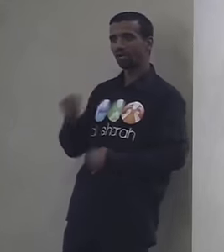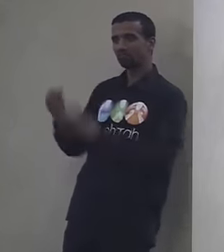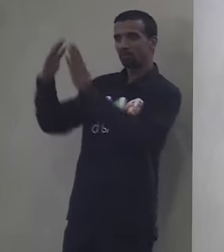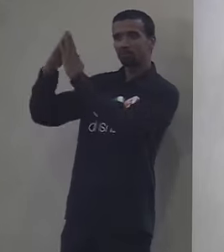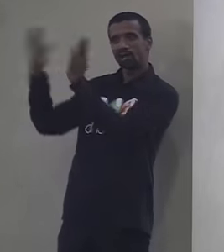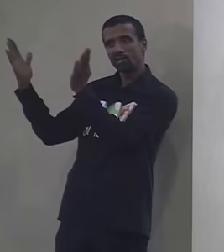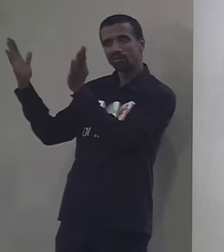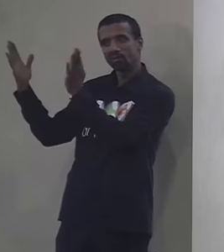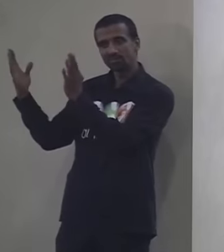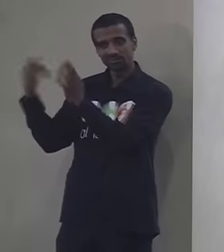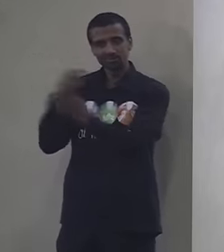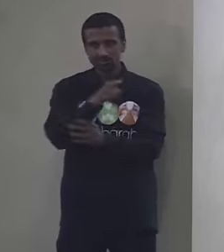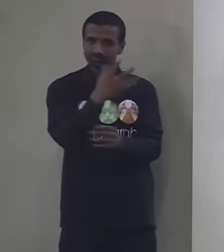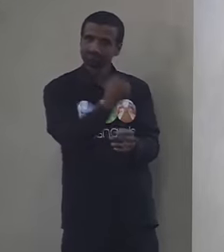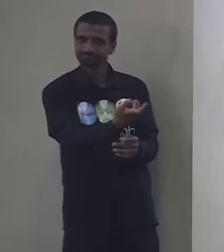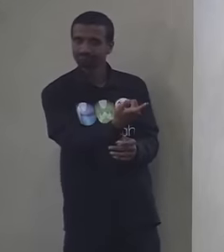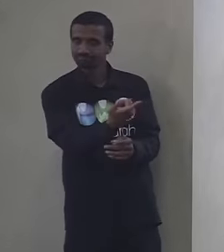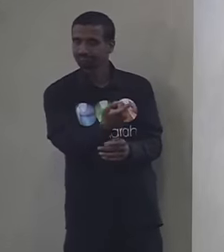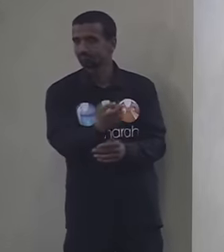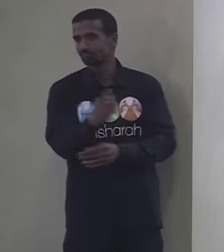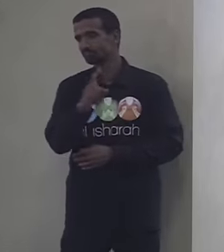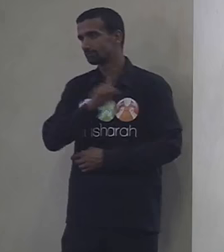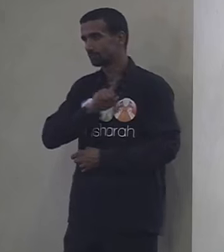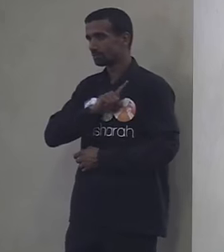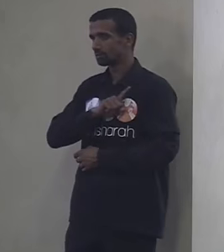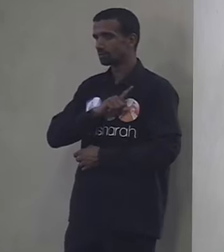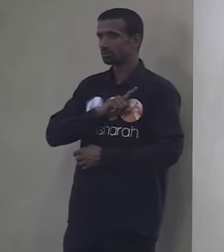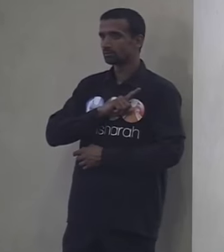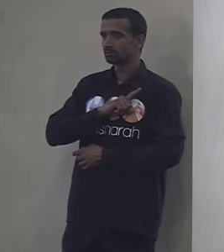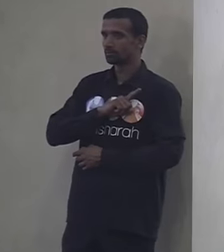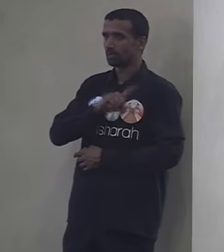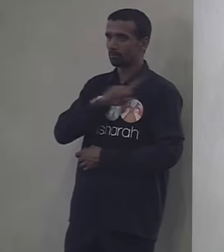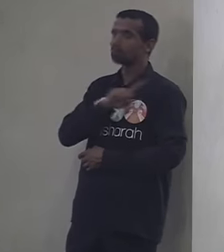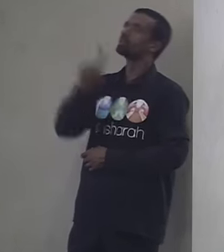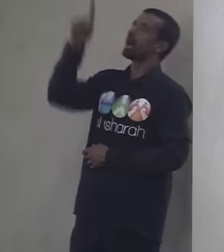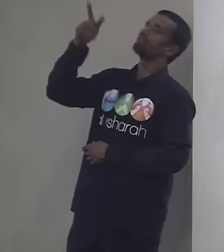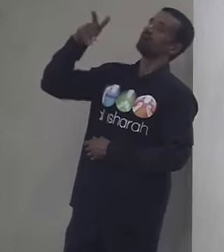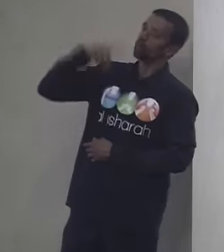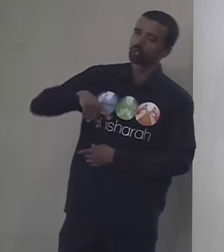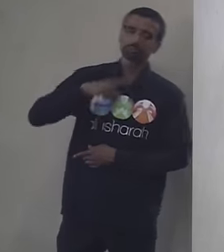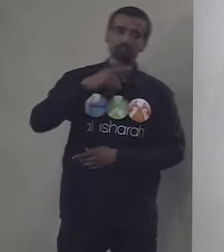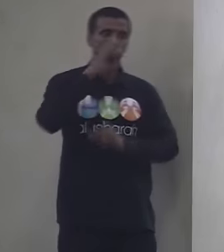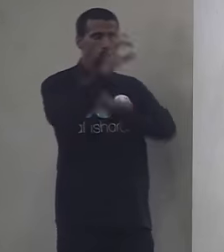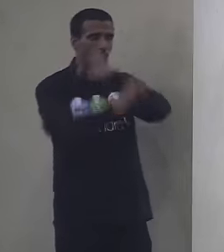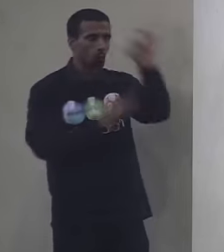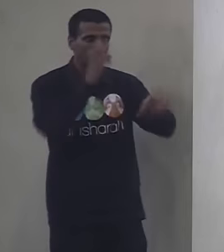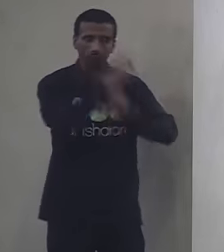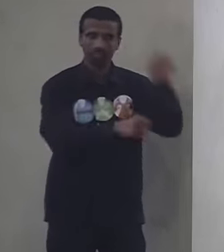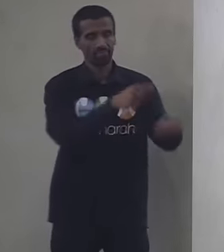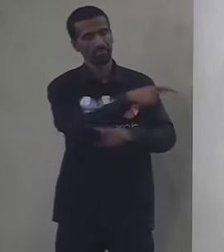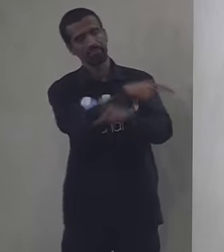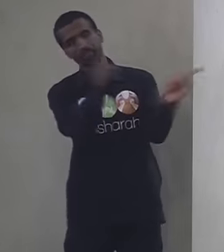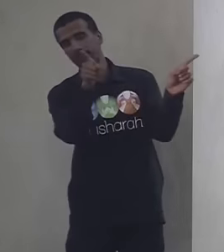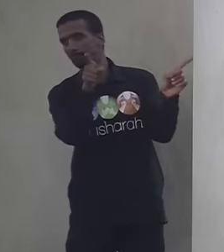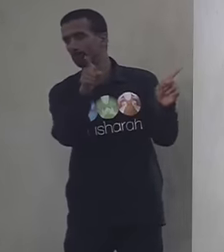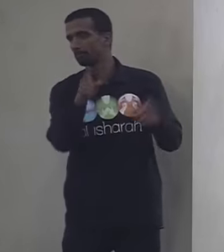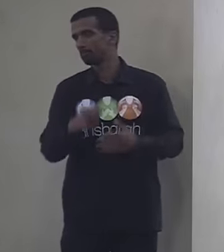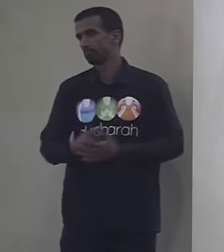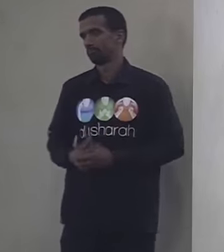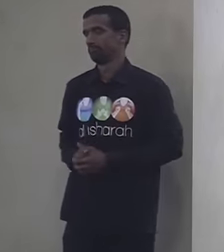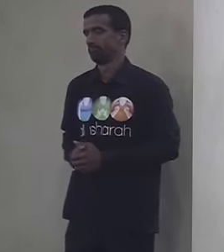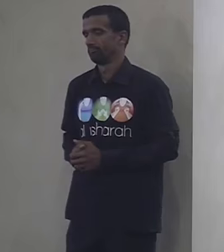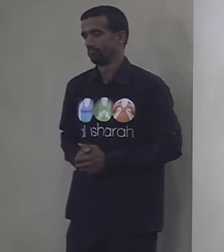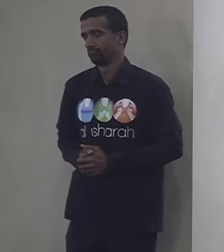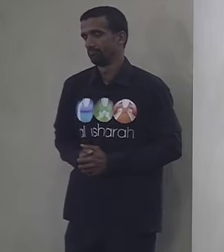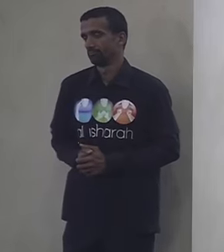Because Allah wants them to be asked. He wants them to be interrogated about every last one of those luxuries. ثُمَّ لَتُسْأَلُنَّ